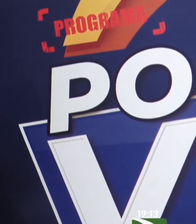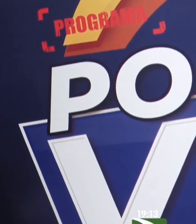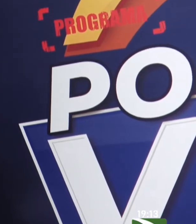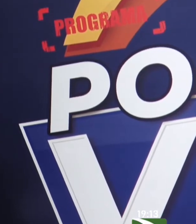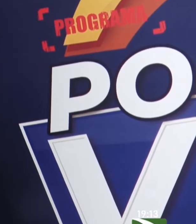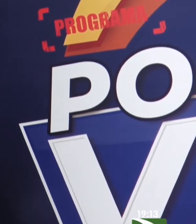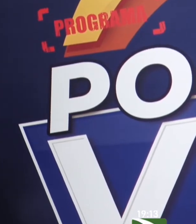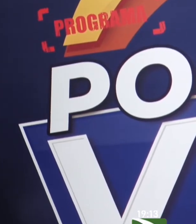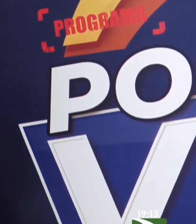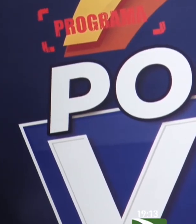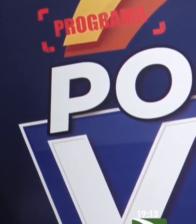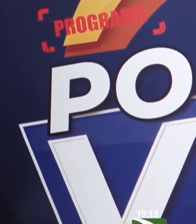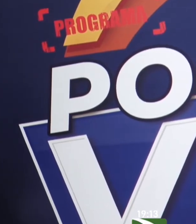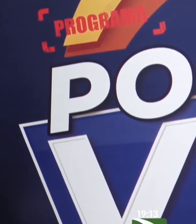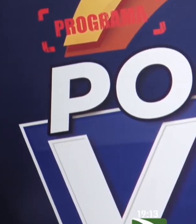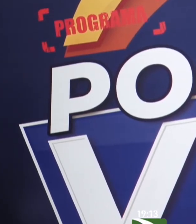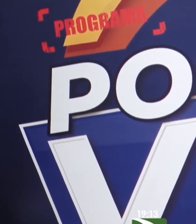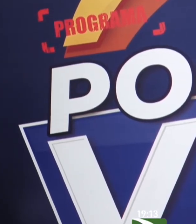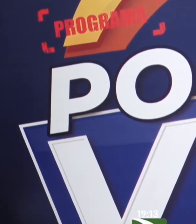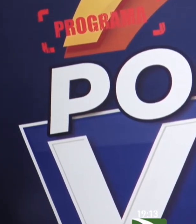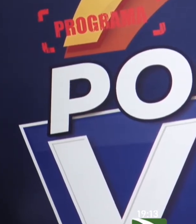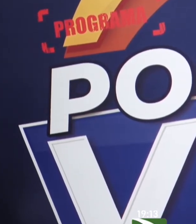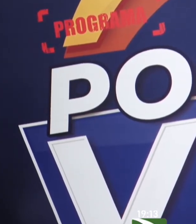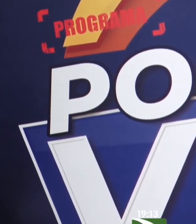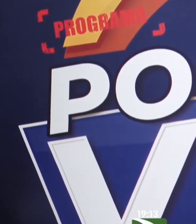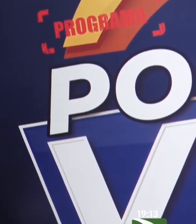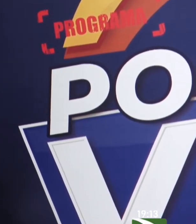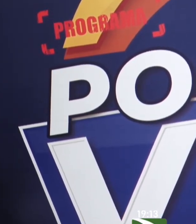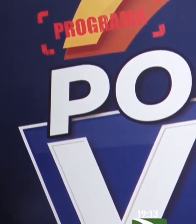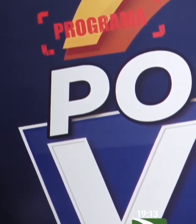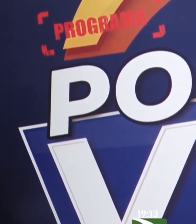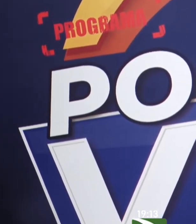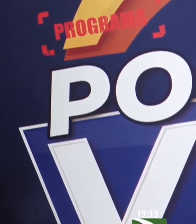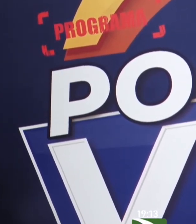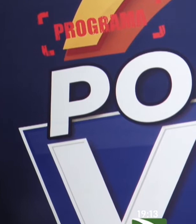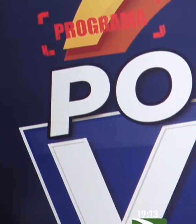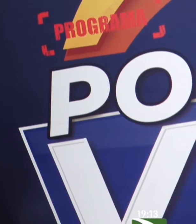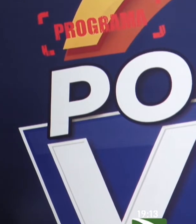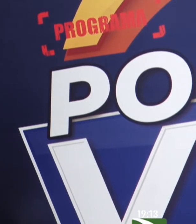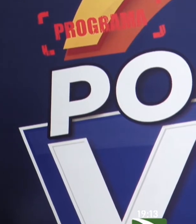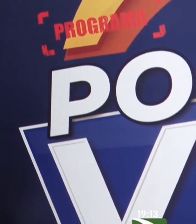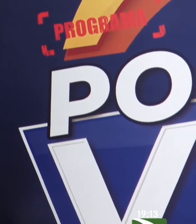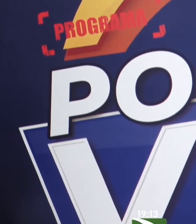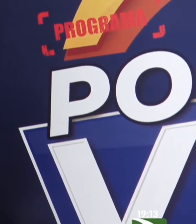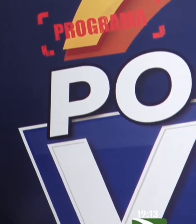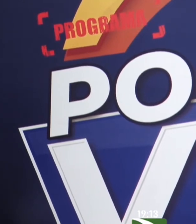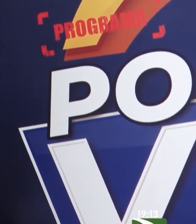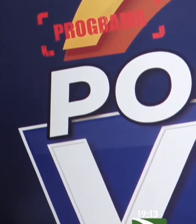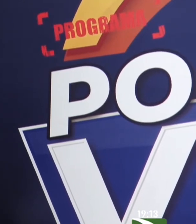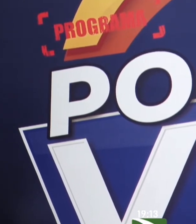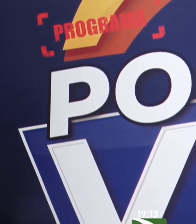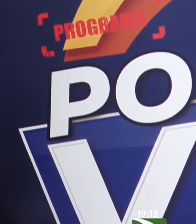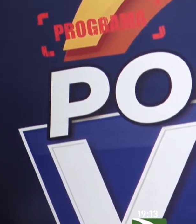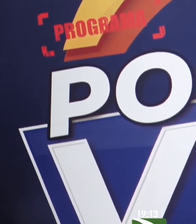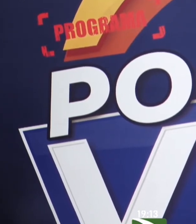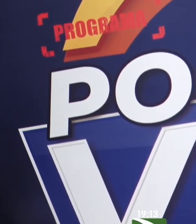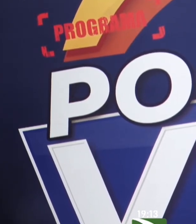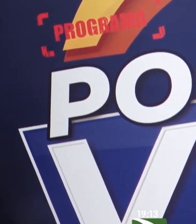né? Que sobe uma vez no ano, é isso? O salário mínimo sobe uma vez no ano. E a gasolina sobe quantas vezes ao